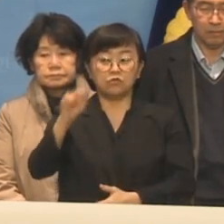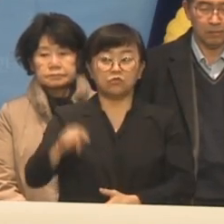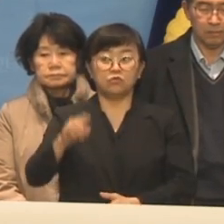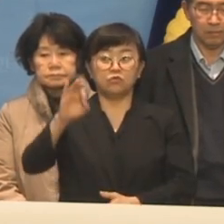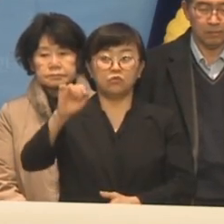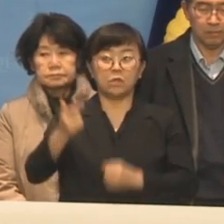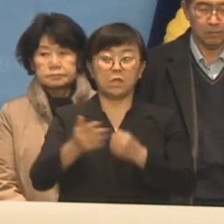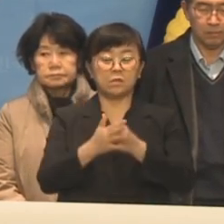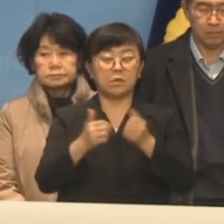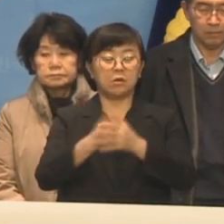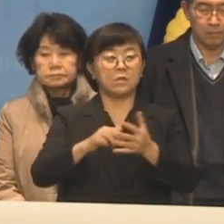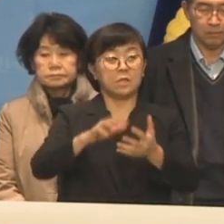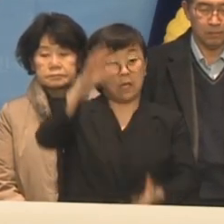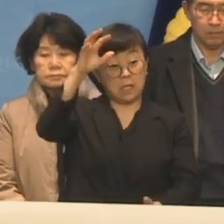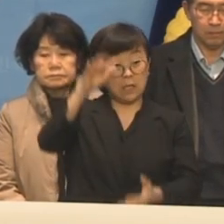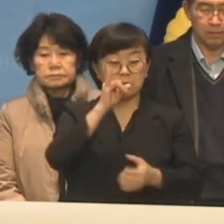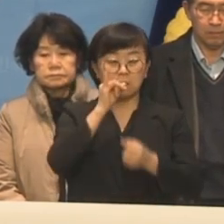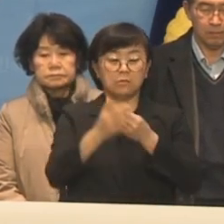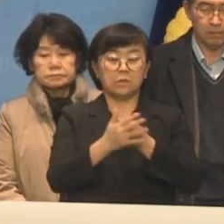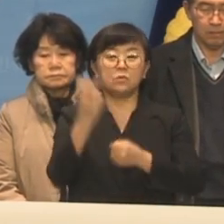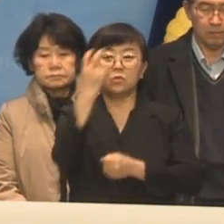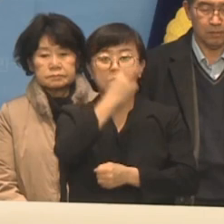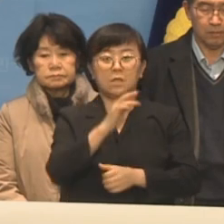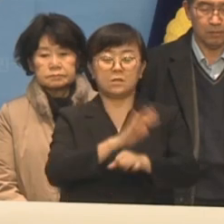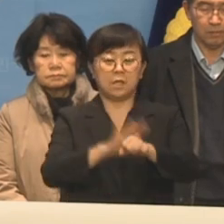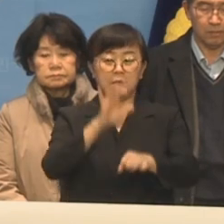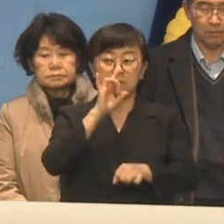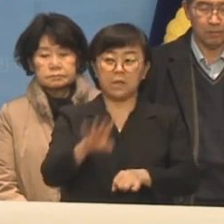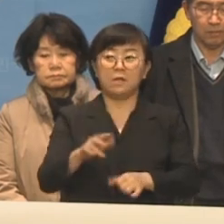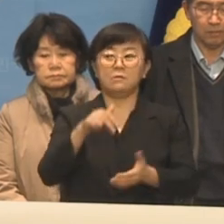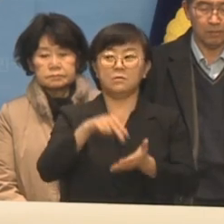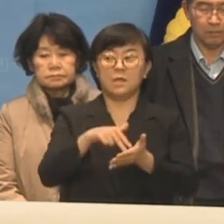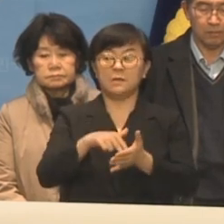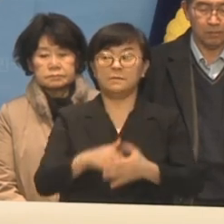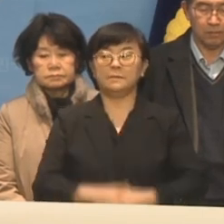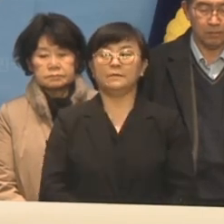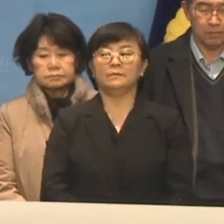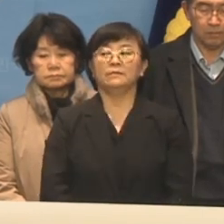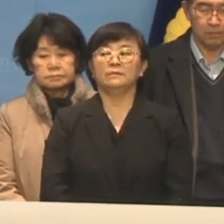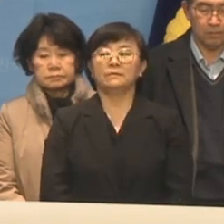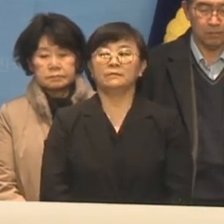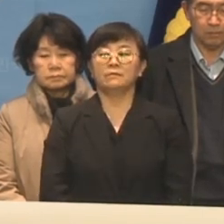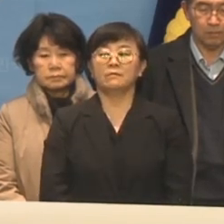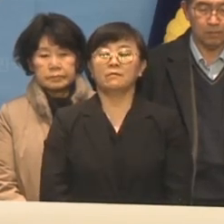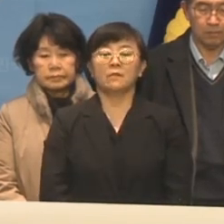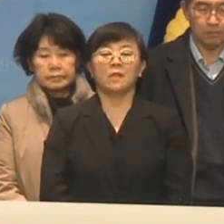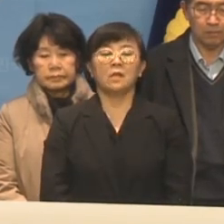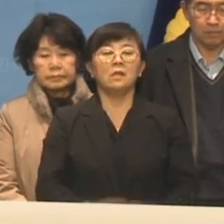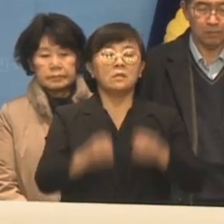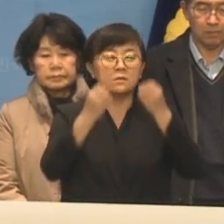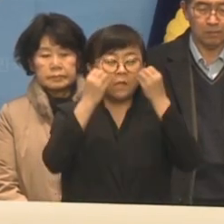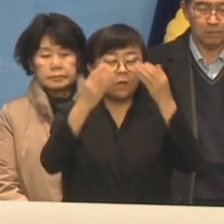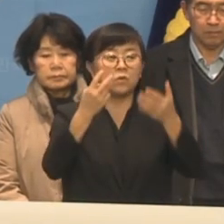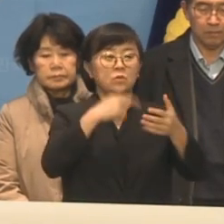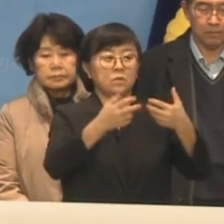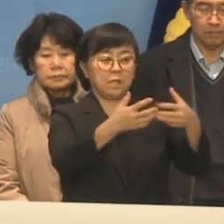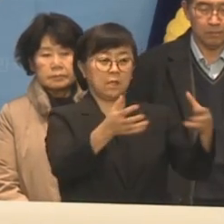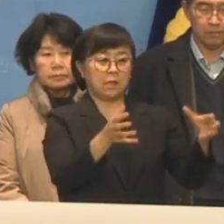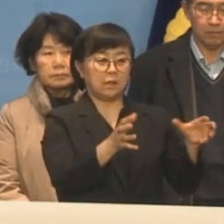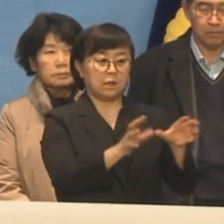양들이 누출되고 있는데도 이런 게 조사가 제대로 안 됐다 저희들은 보고 있습니다. 그래서 원안위가 새로운 조사단을